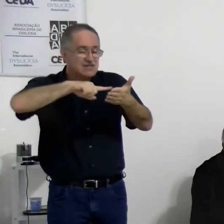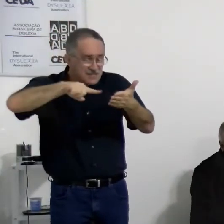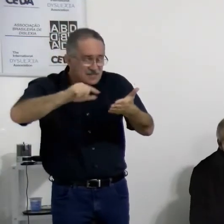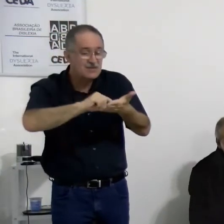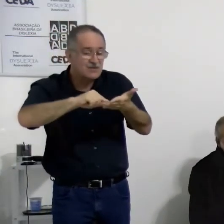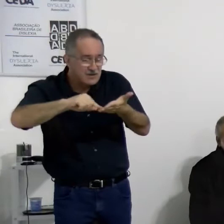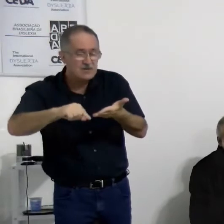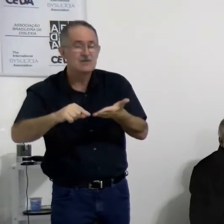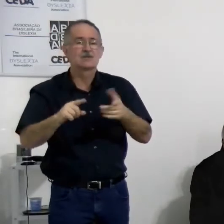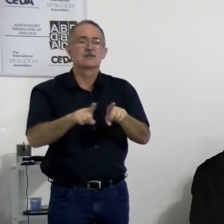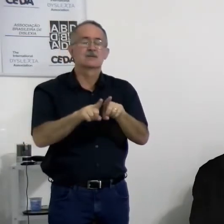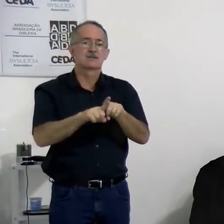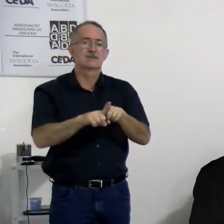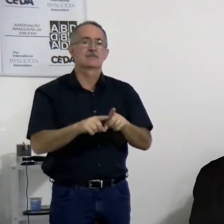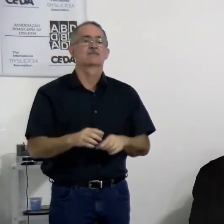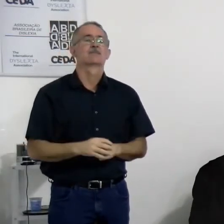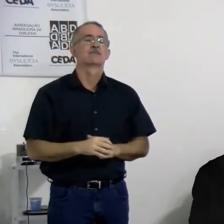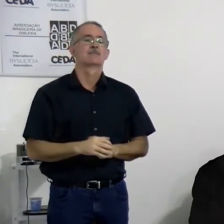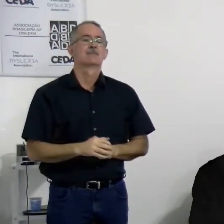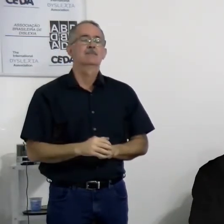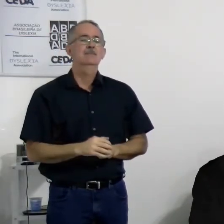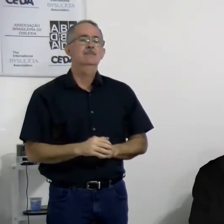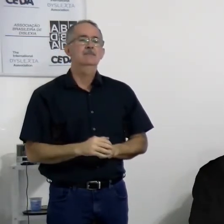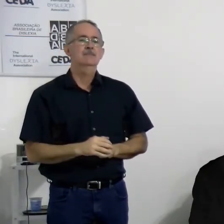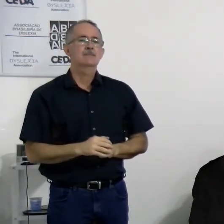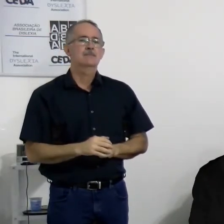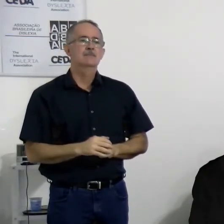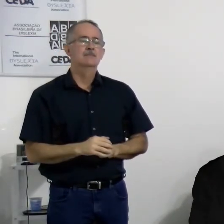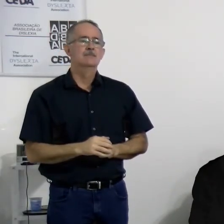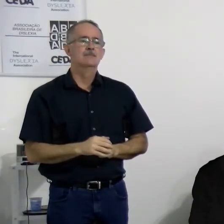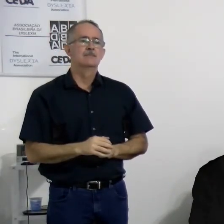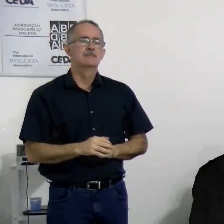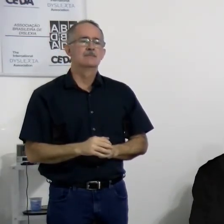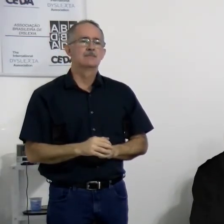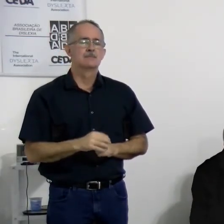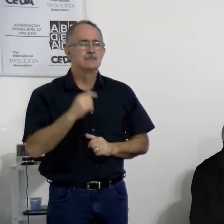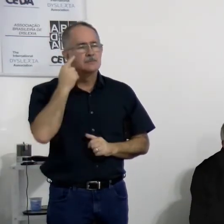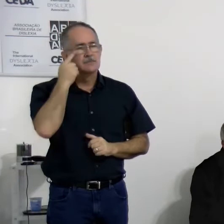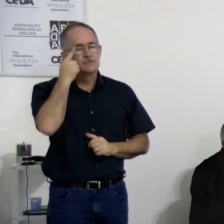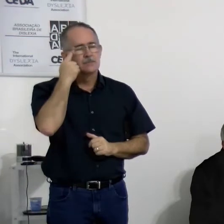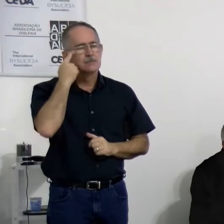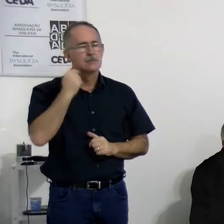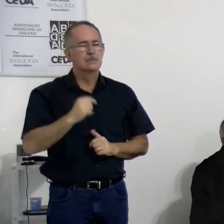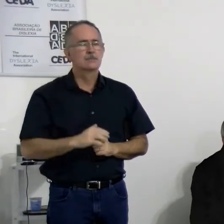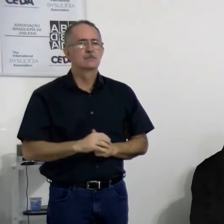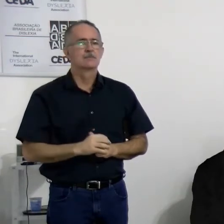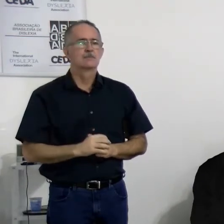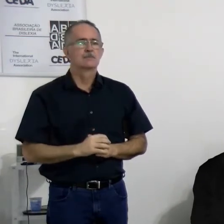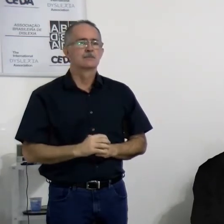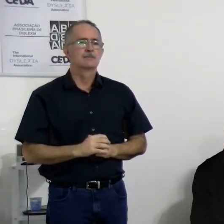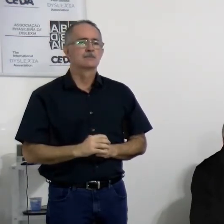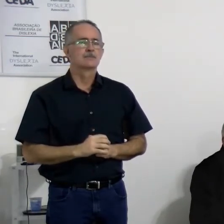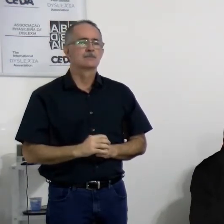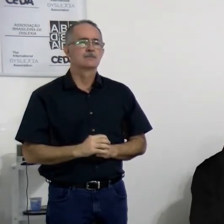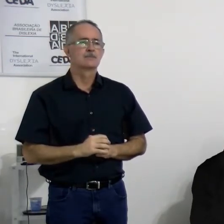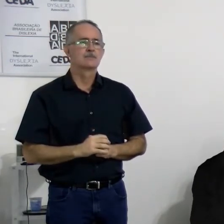leitura escrita. So we developed these fun tasks like kanji, ran